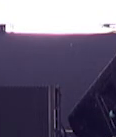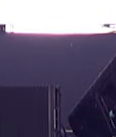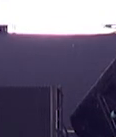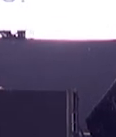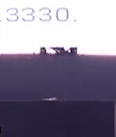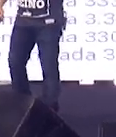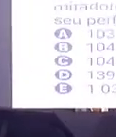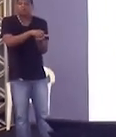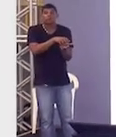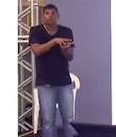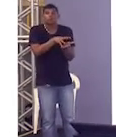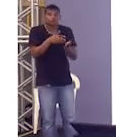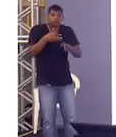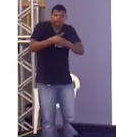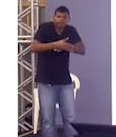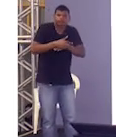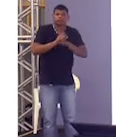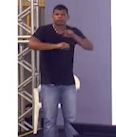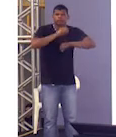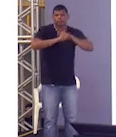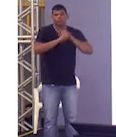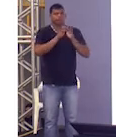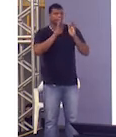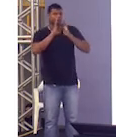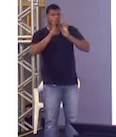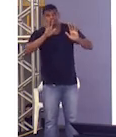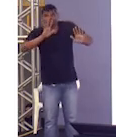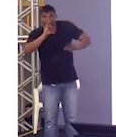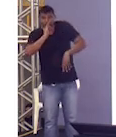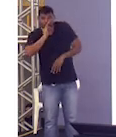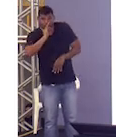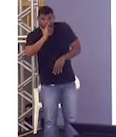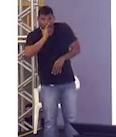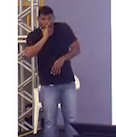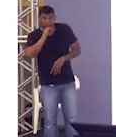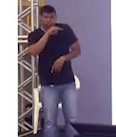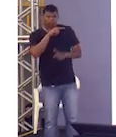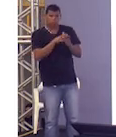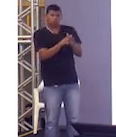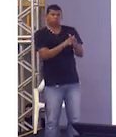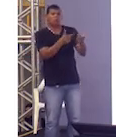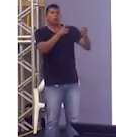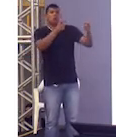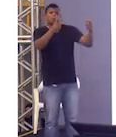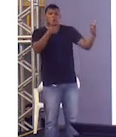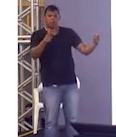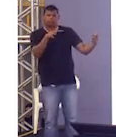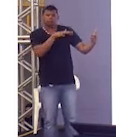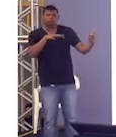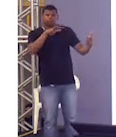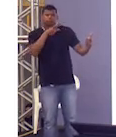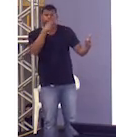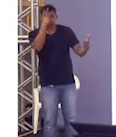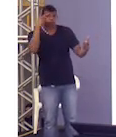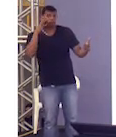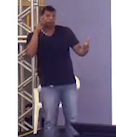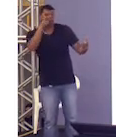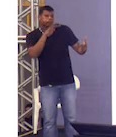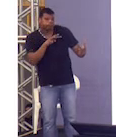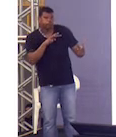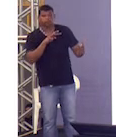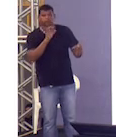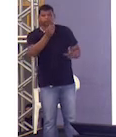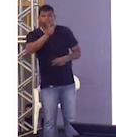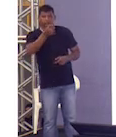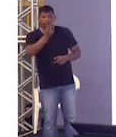cadastrou numa rede social da internet que exibe o índice de popularidade do usuário. Esse índice é a